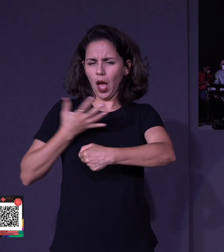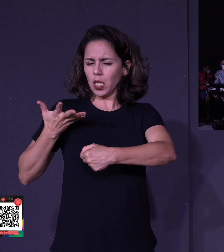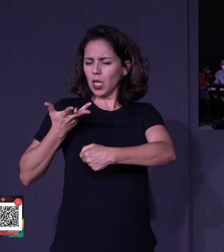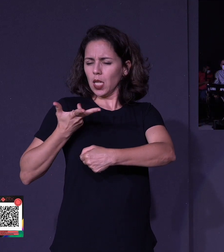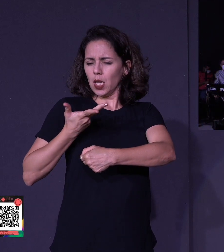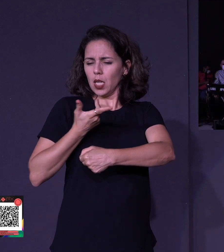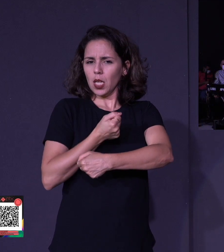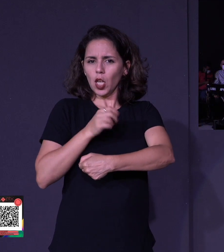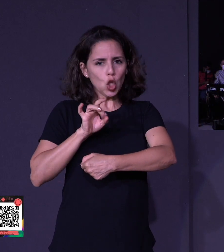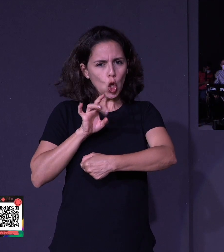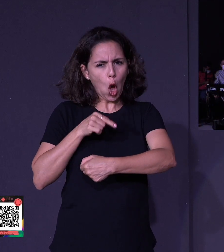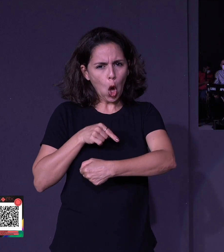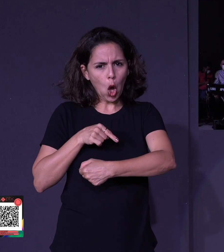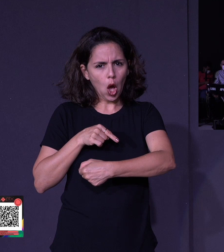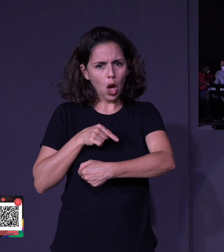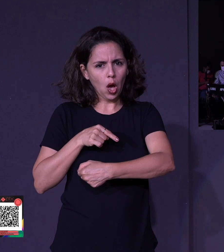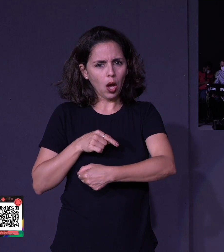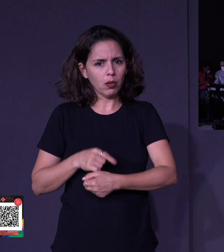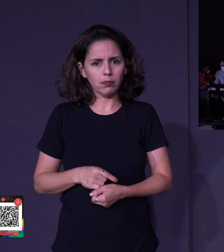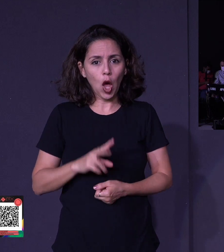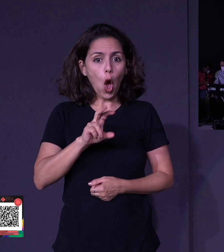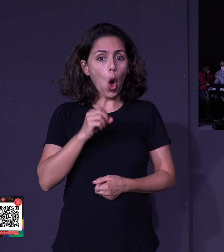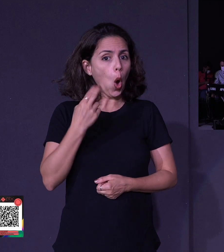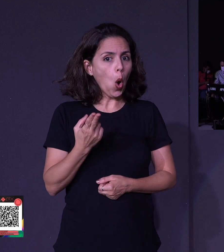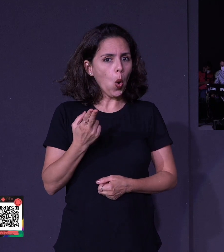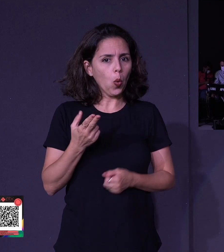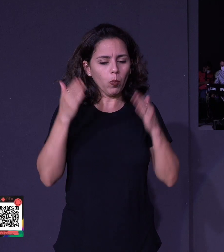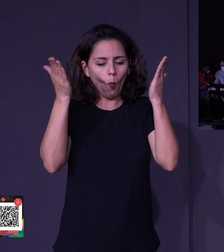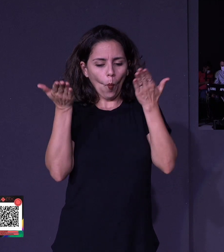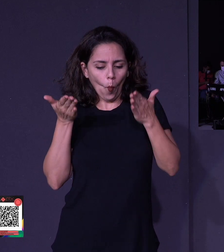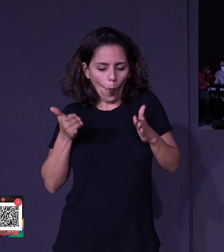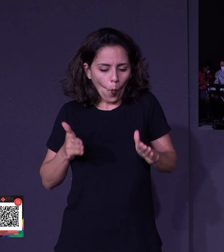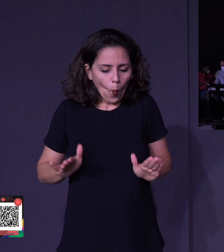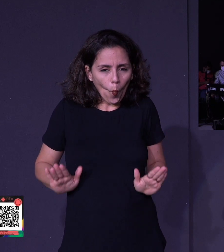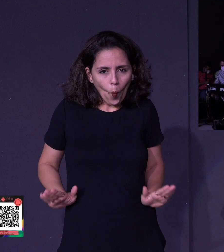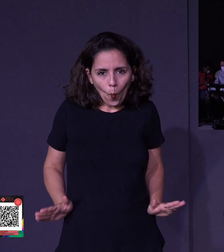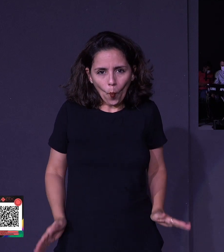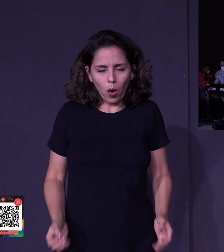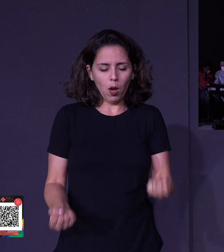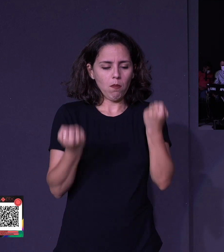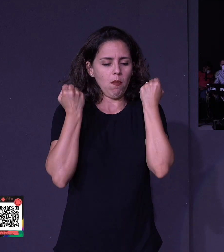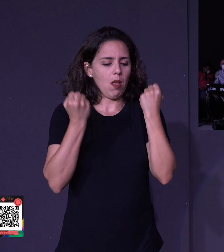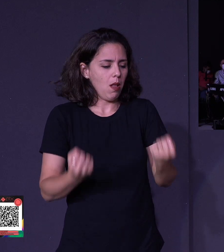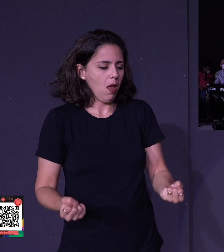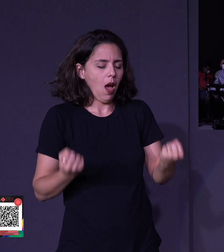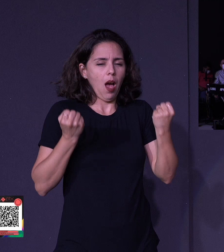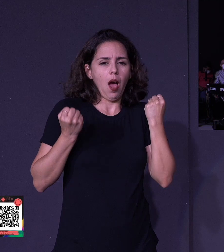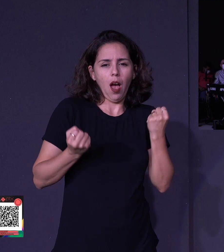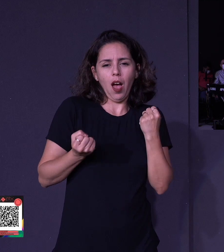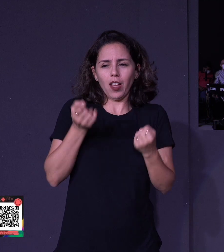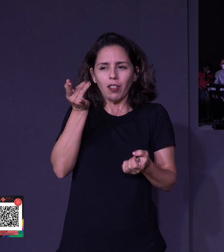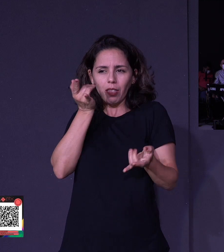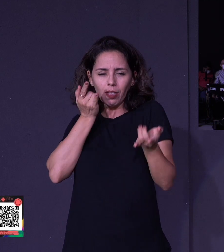Ser feminina não significa apenas ter um corpo malhado, ser sensual, sedutora. Não é apenas